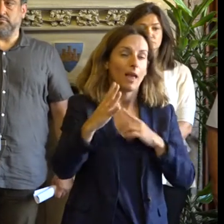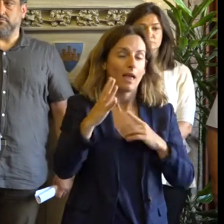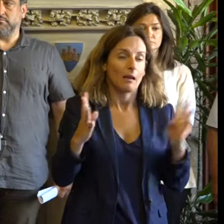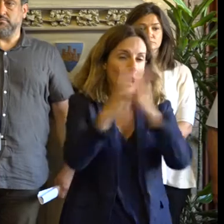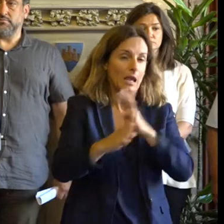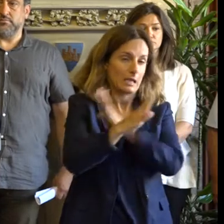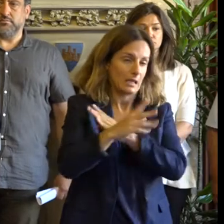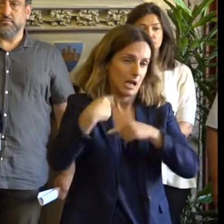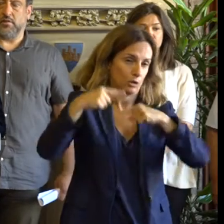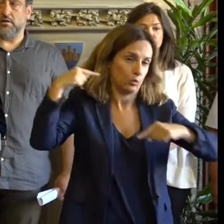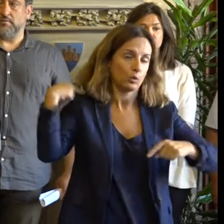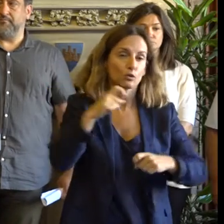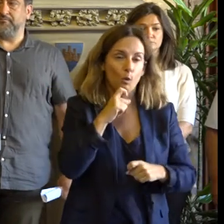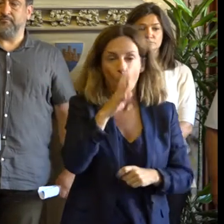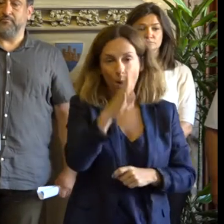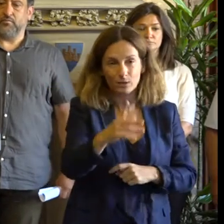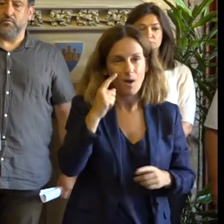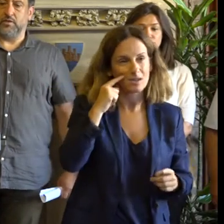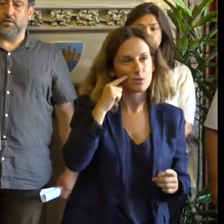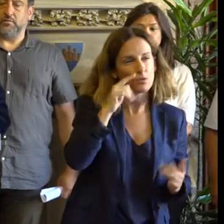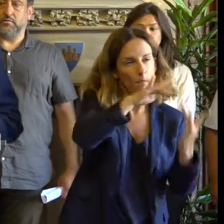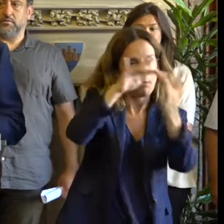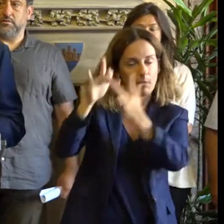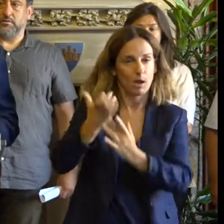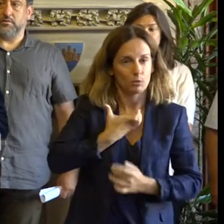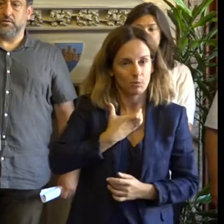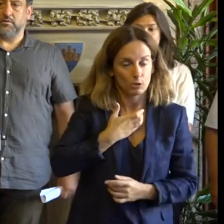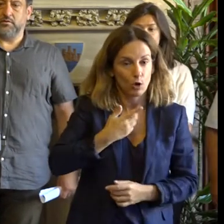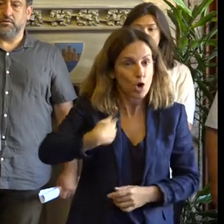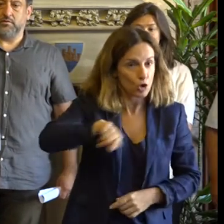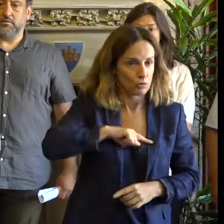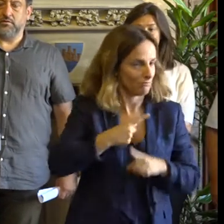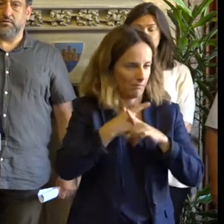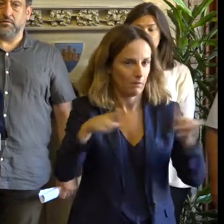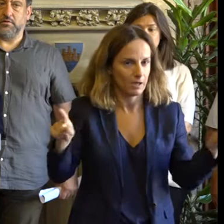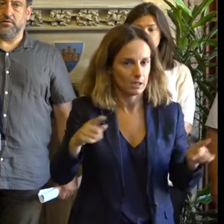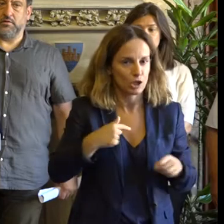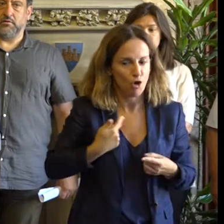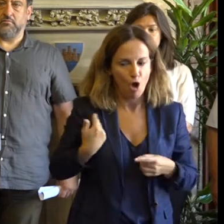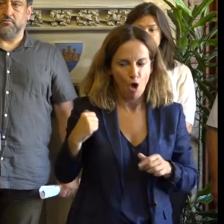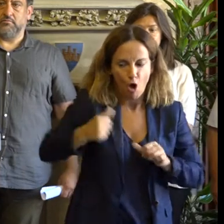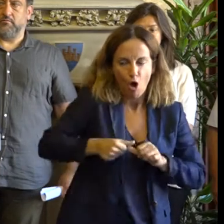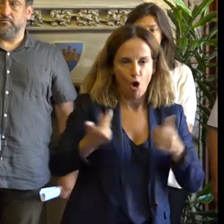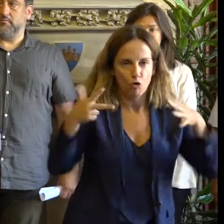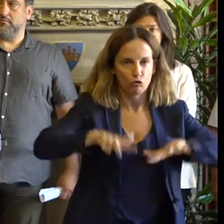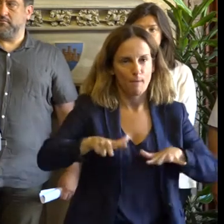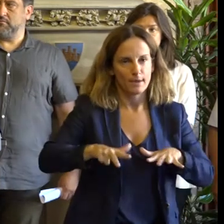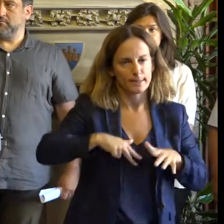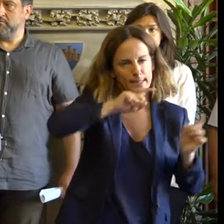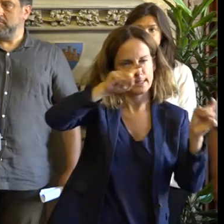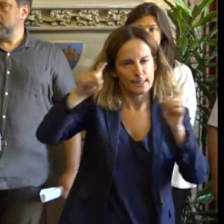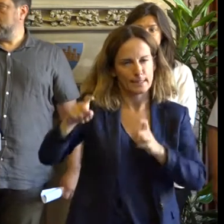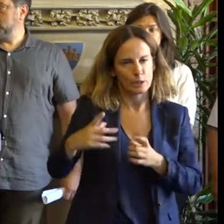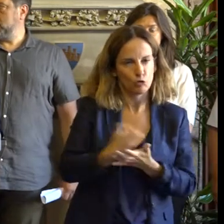que després, durant el transcurs de la legislatura, perdó, se puguin anar visitant i especialment se puguin anar fent